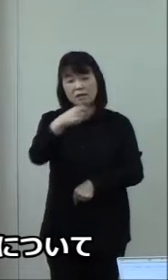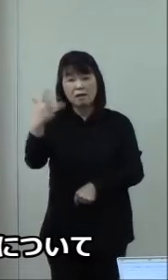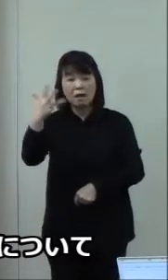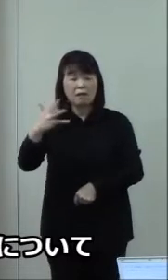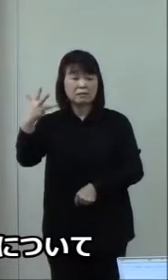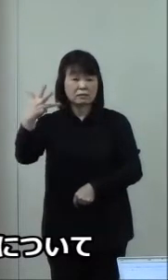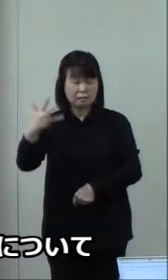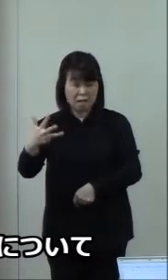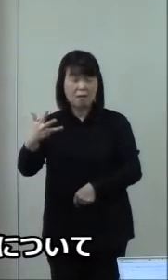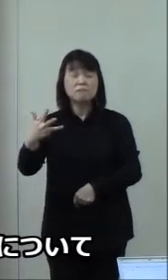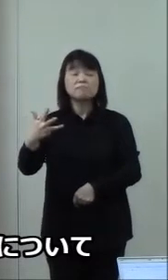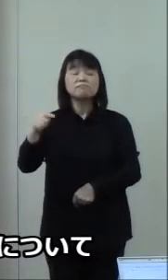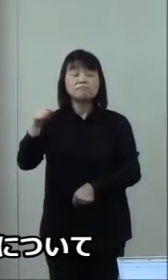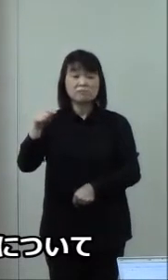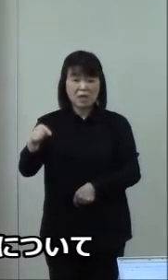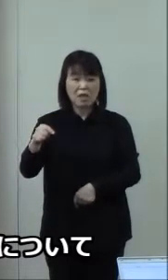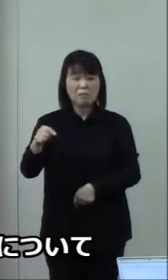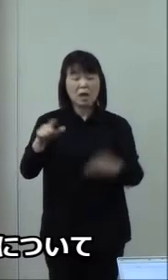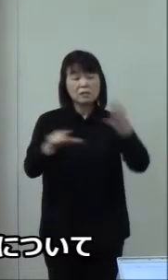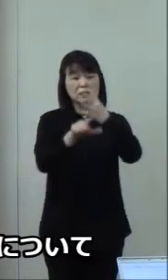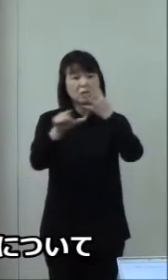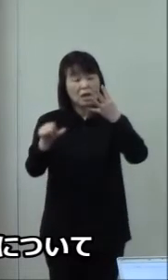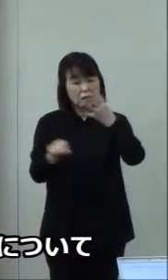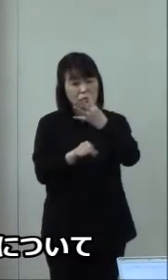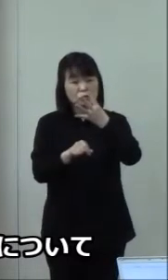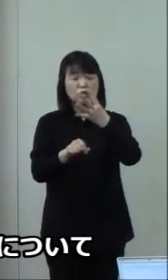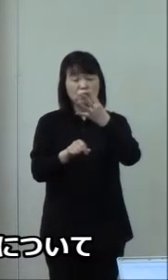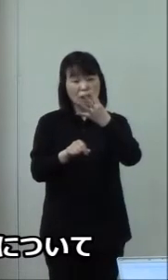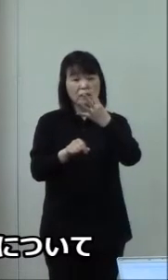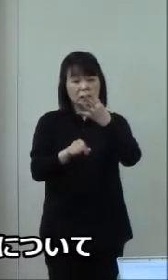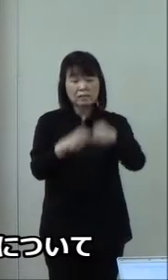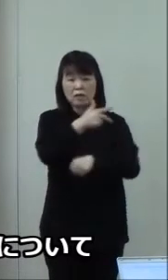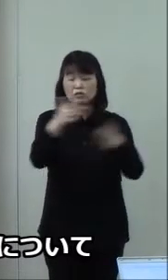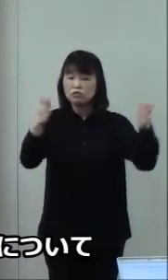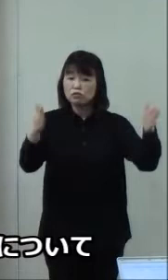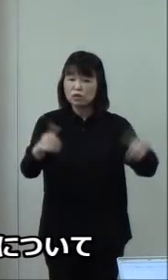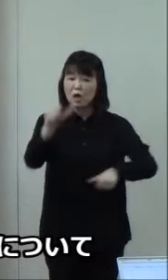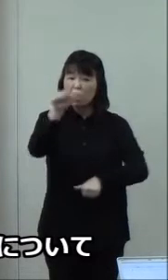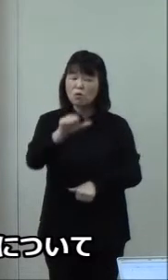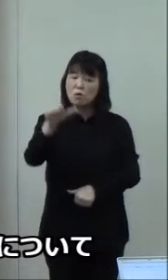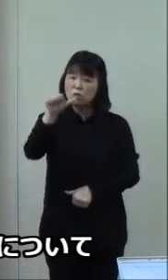が、約5000回程度となっておるということで、